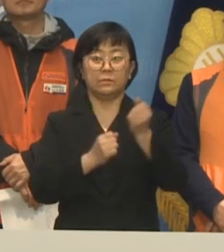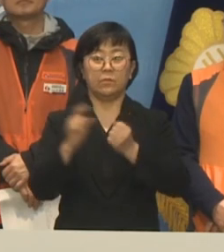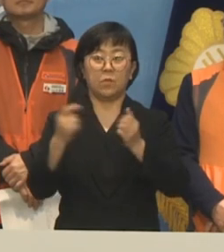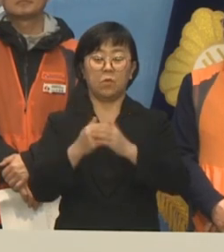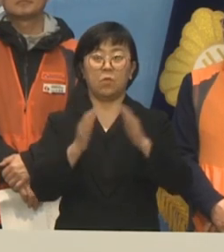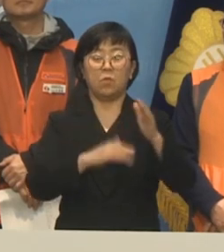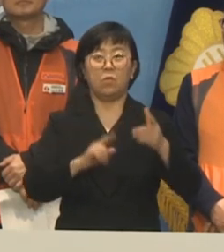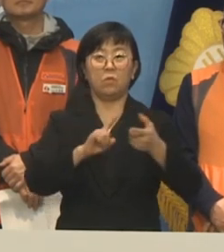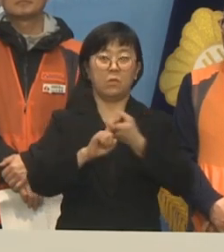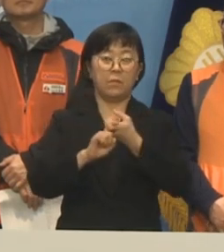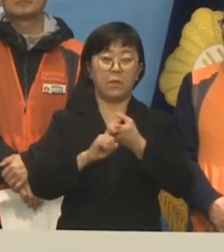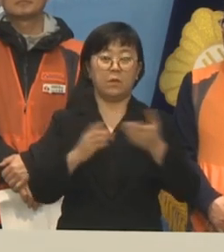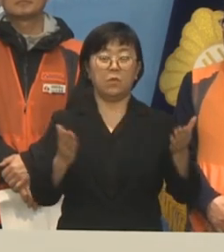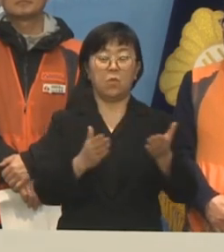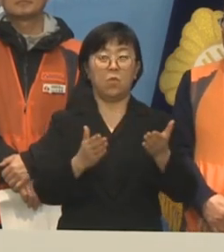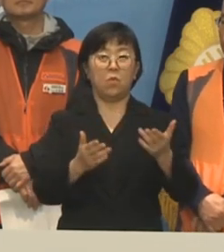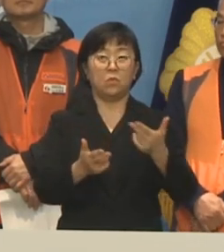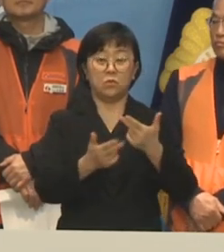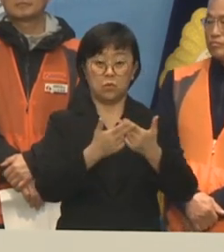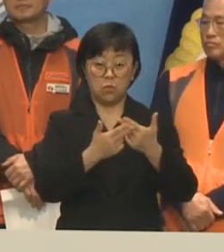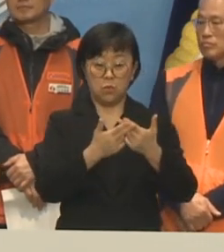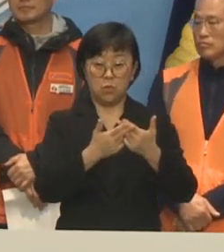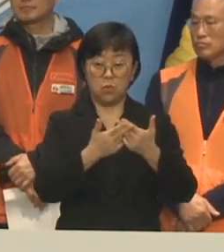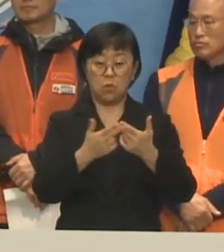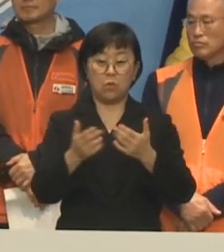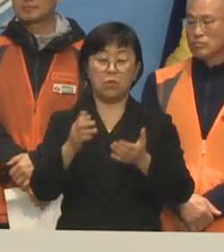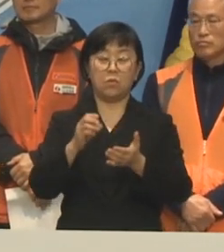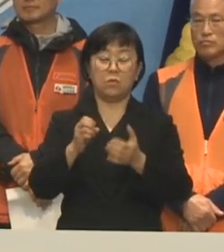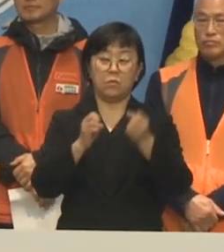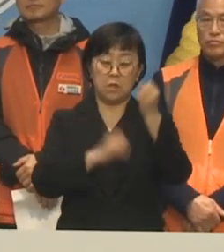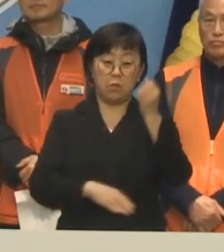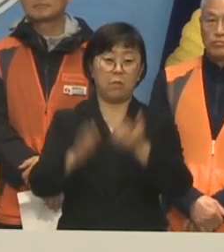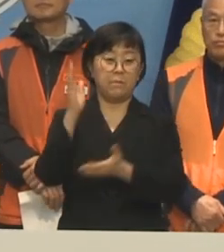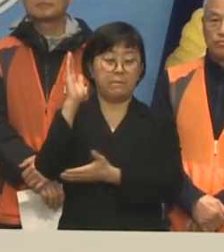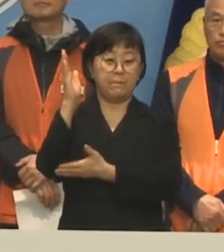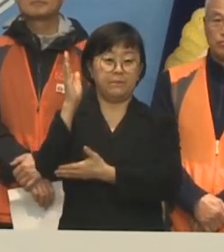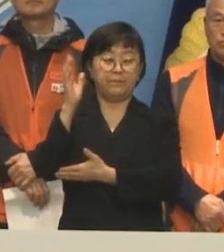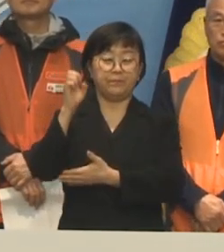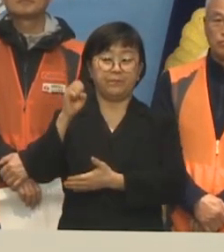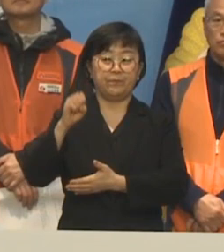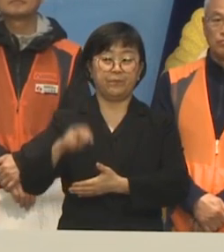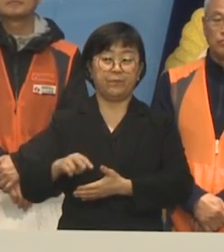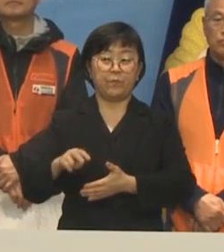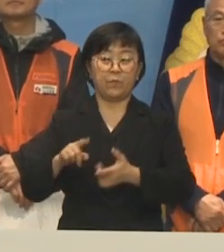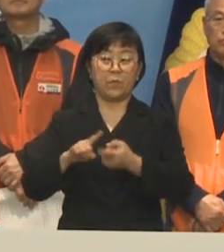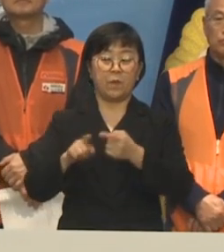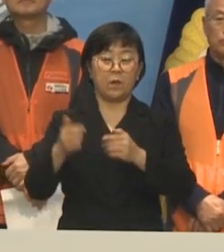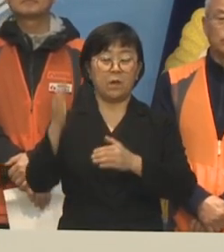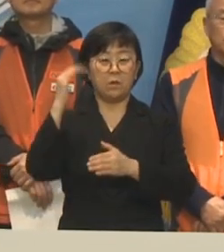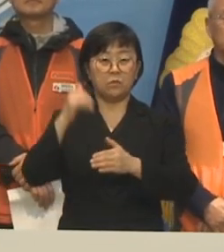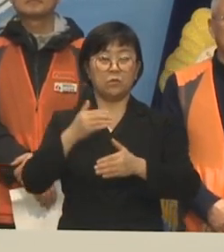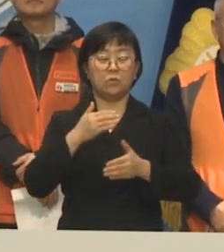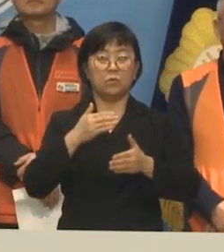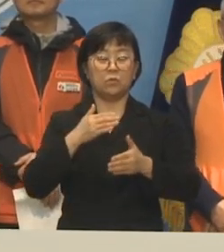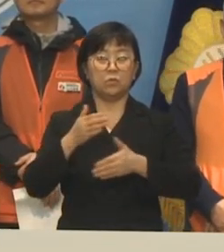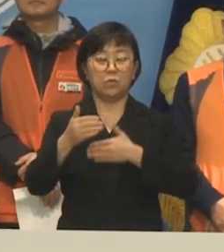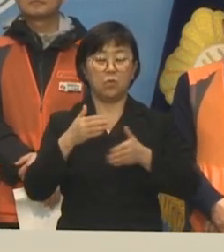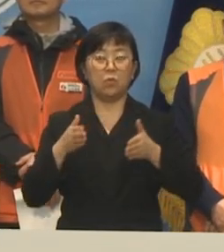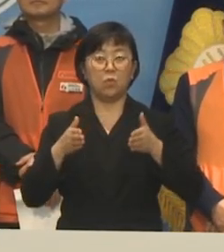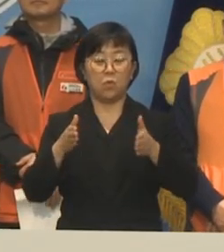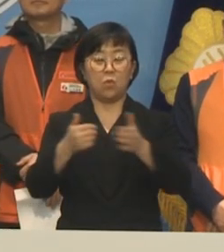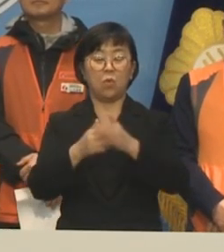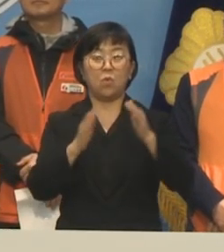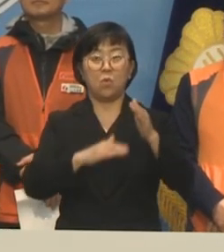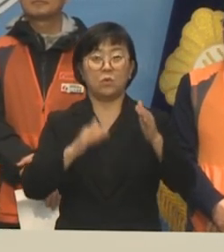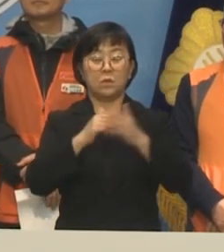기자회견은 공공연대 노조 이영우 위원장님의 모두 발언, 유창근 공공연대 노조 한국도로공사 지부장님의